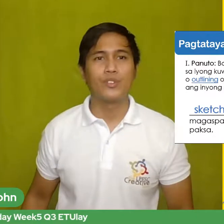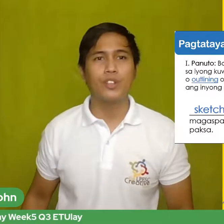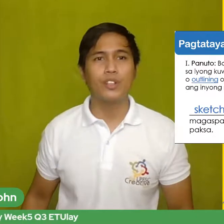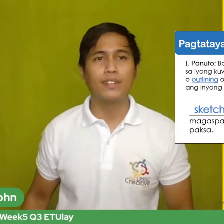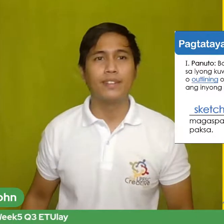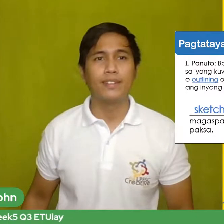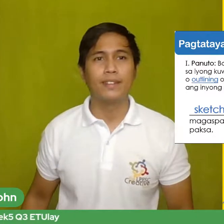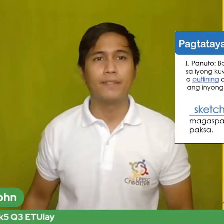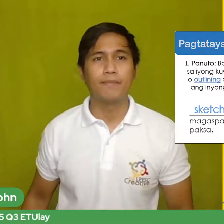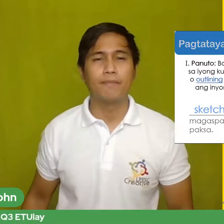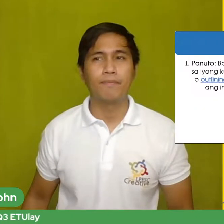Sunod.